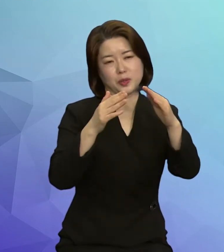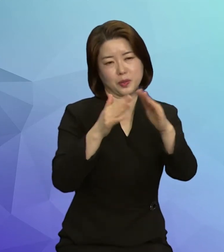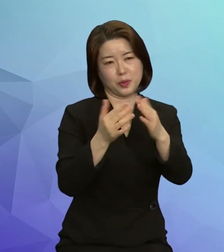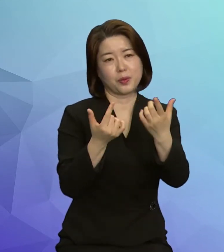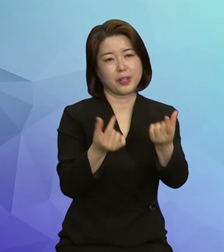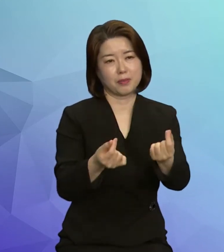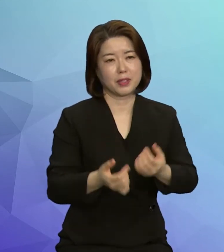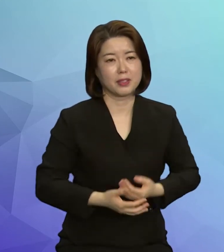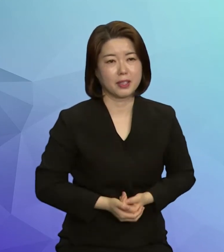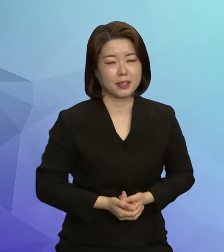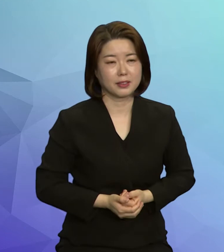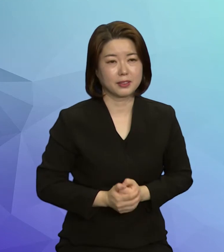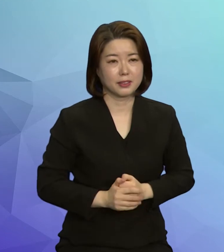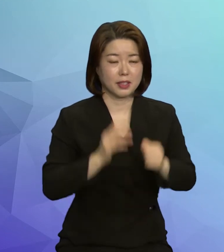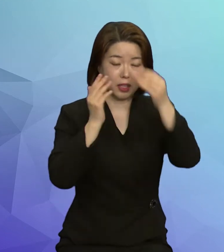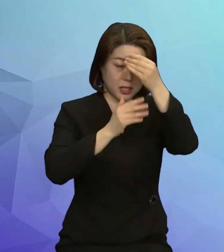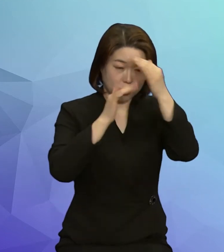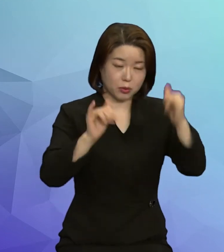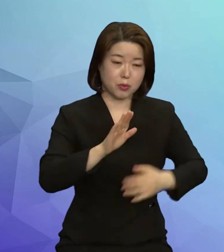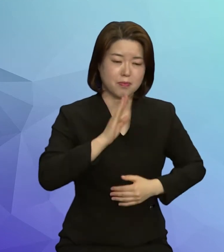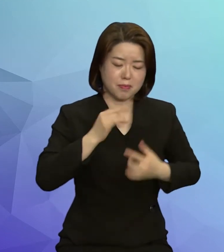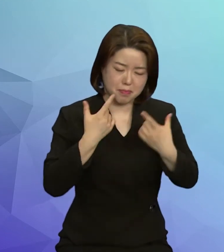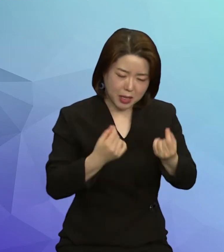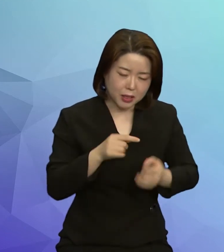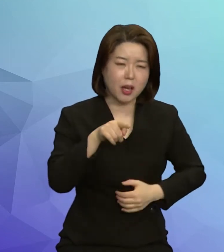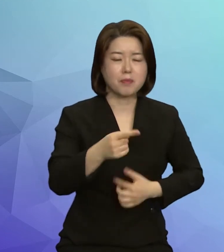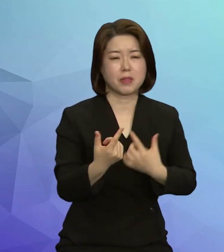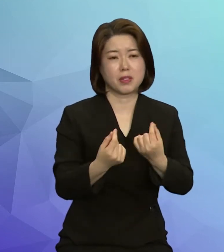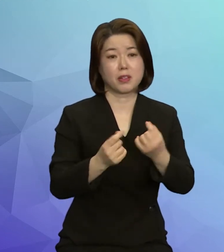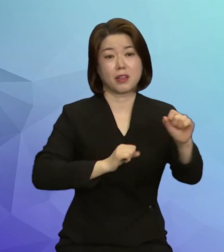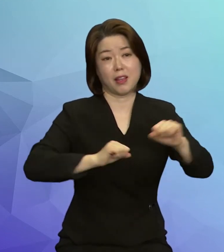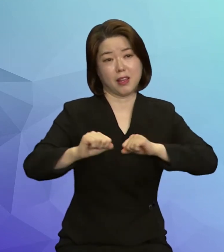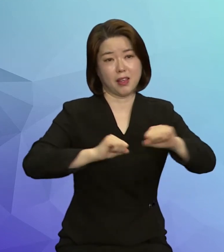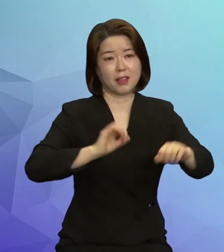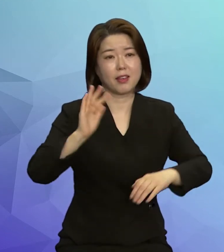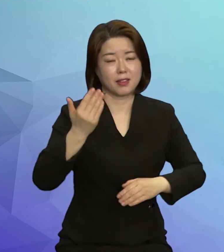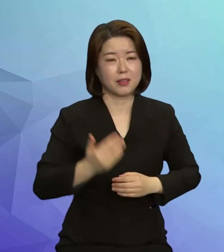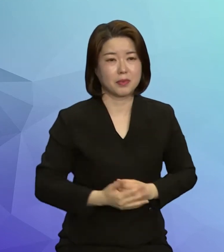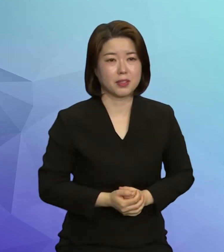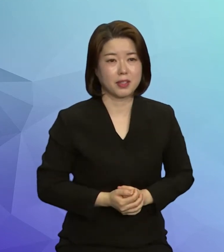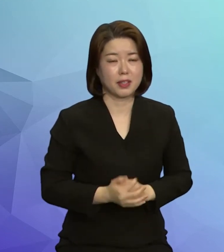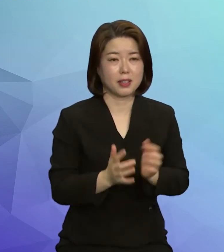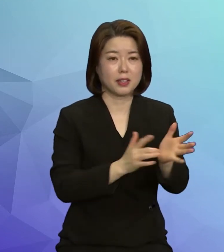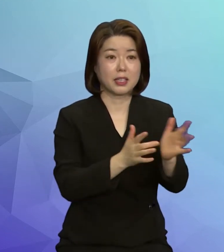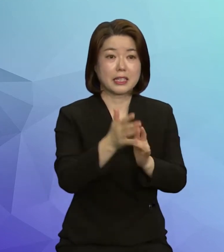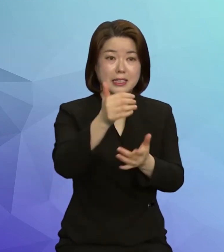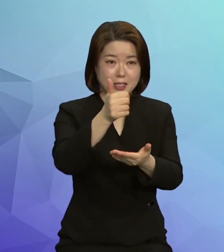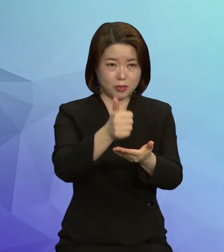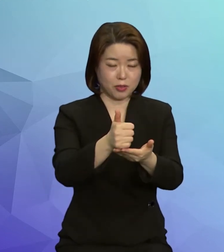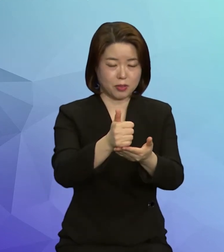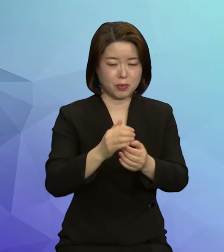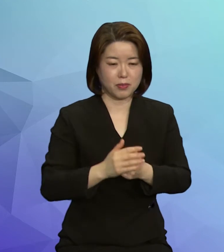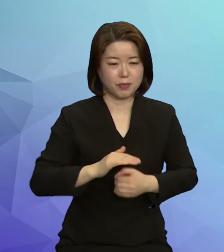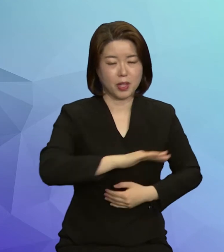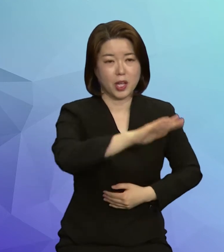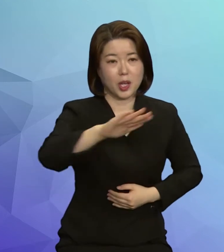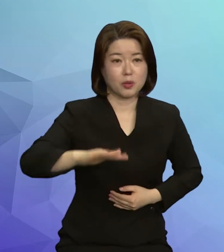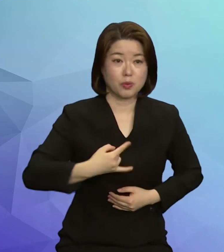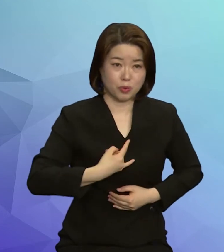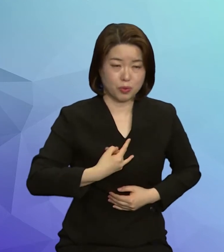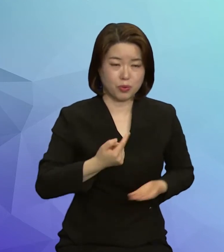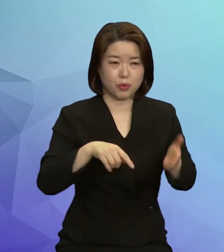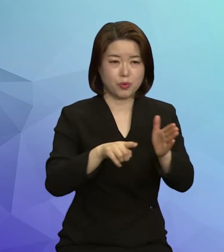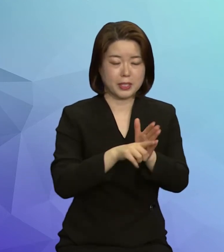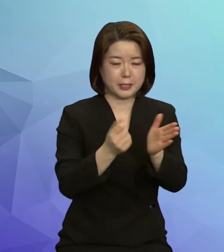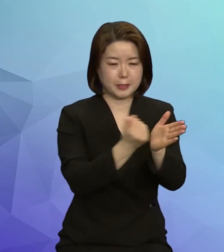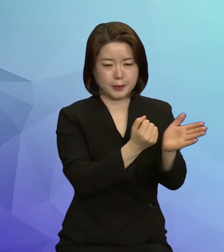이것이 교회라는 겁니다. 성도면 마땅히 그렇게 해야 된다는 겁니다. 예수님은 우리를